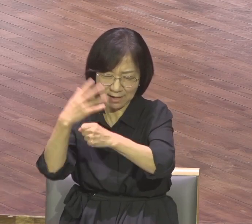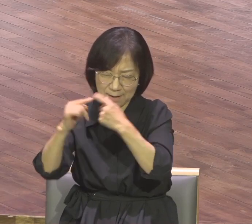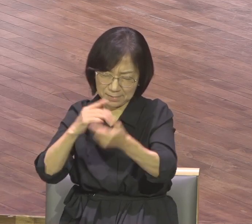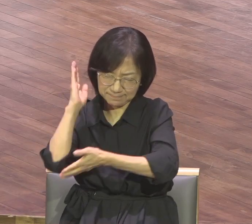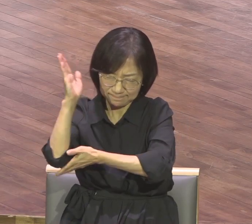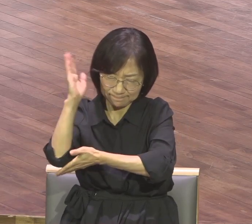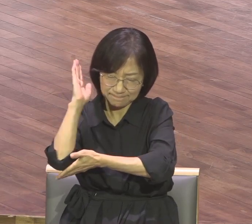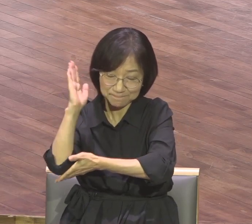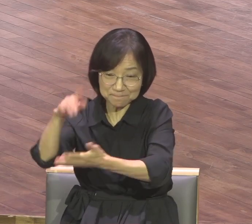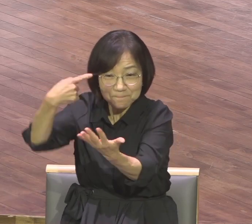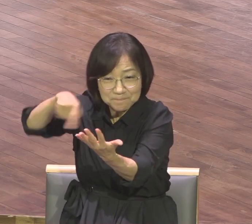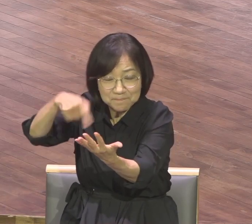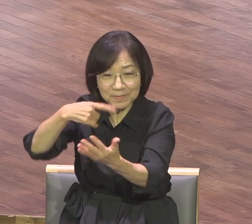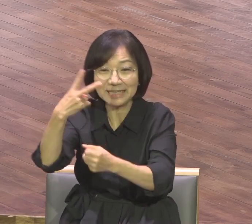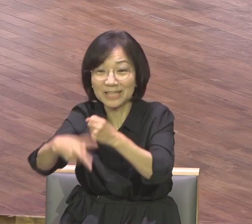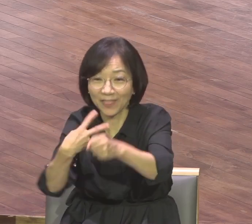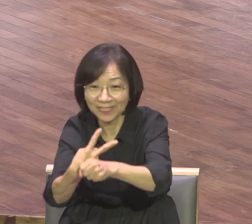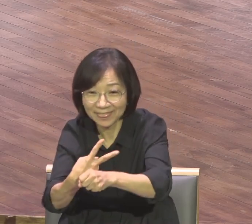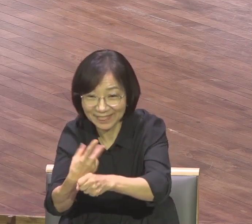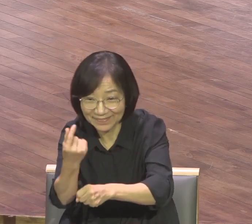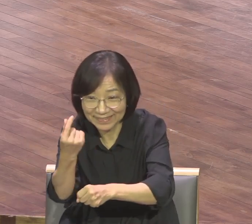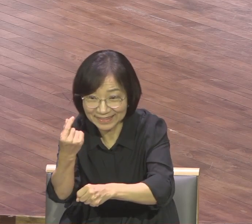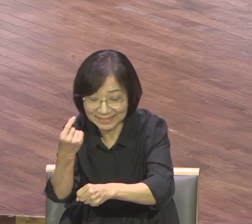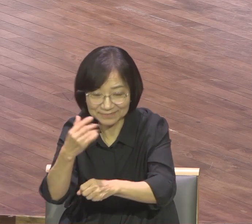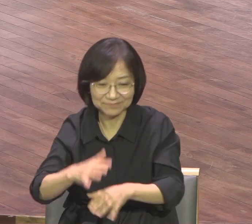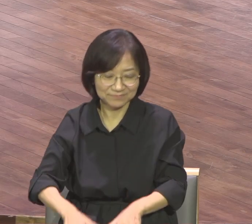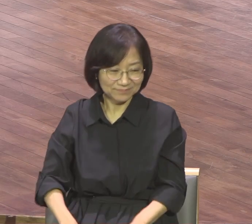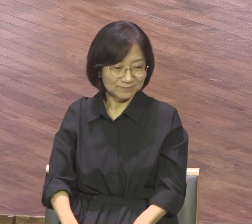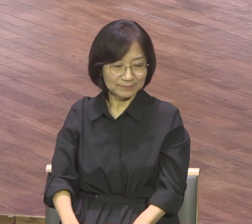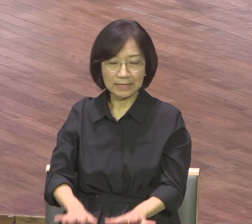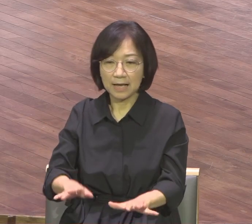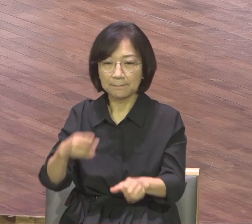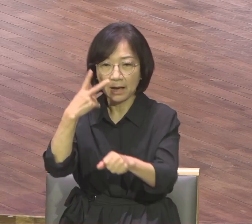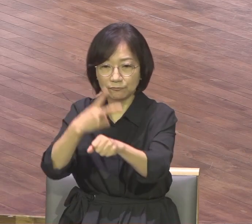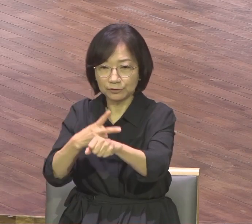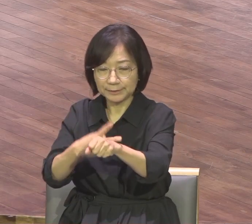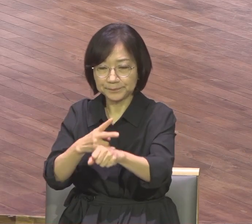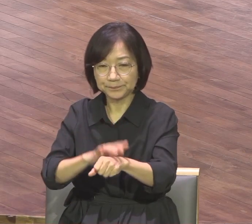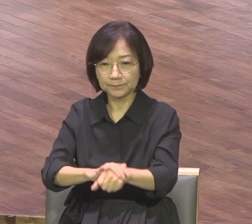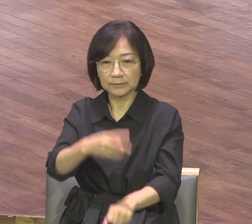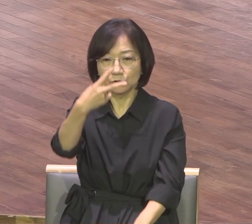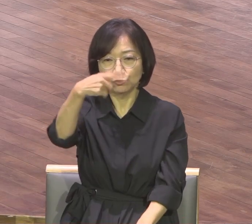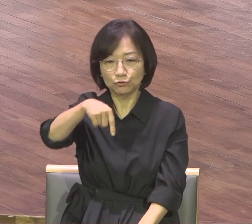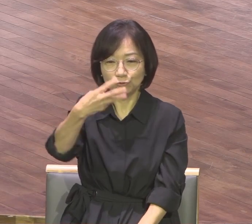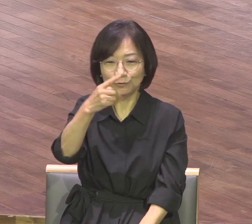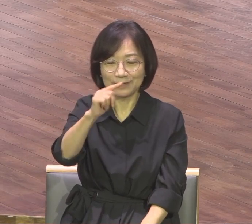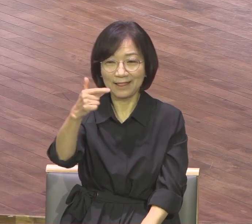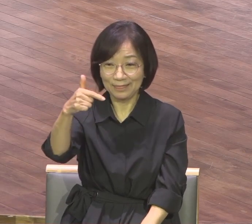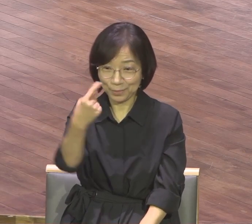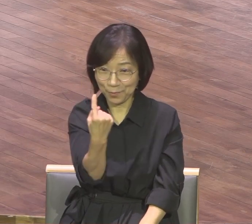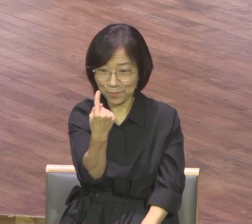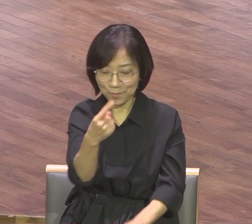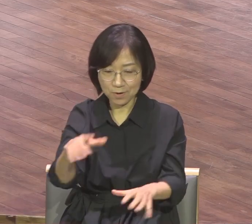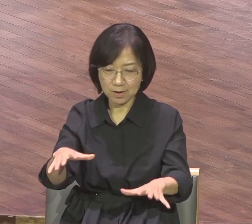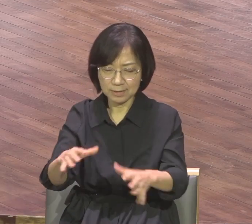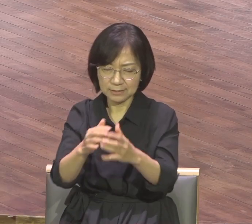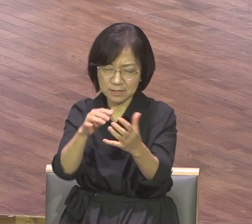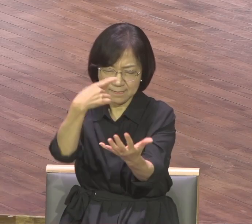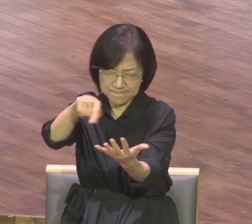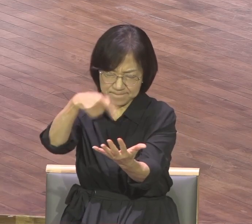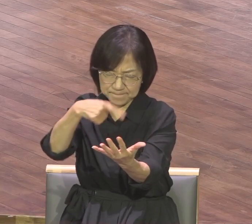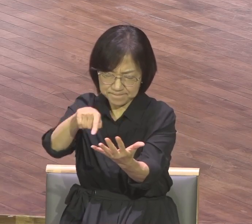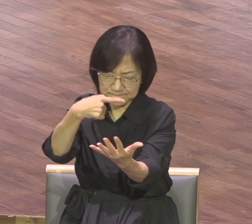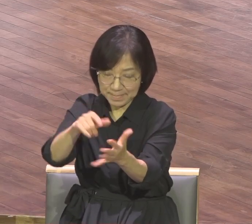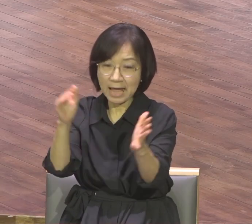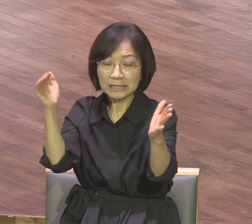절정기였어요. 사도행전 19장 21절에 보면 사도 바울이 두란노 서원에서 사역을 마친 후에 이런 결단을